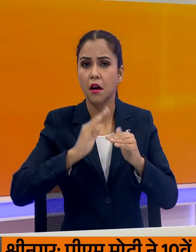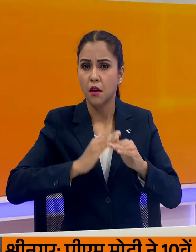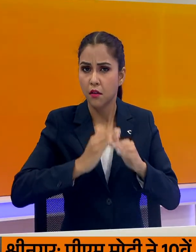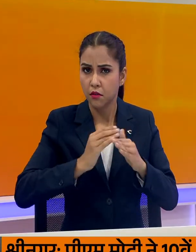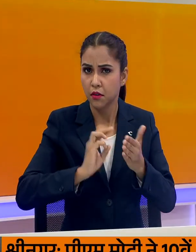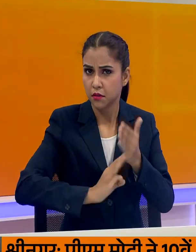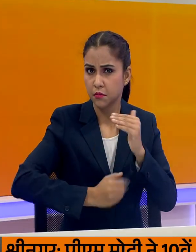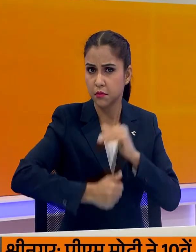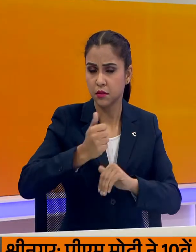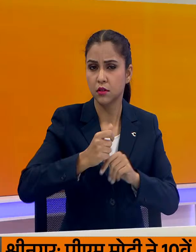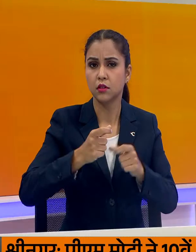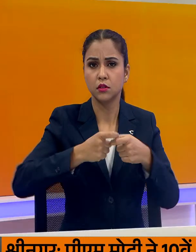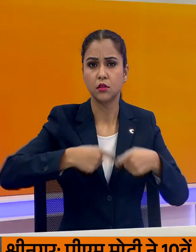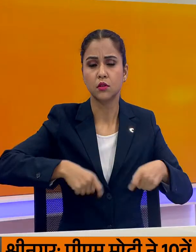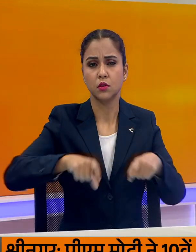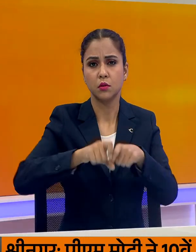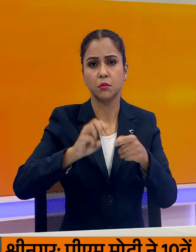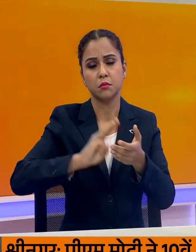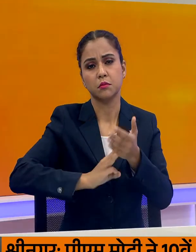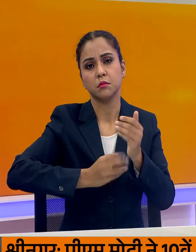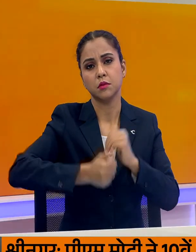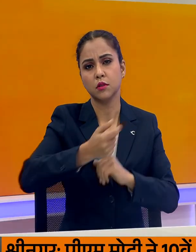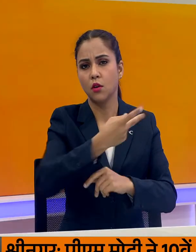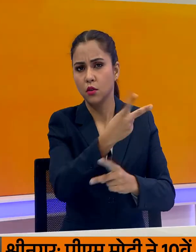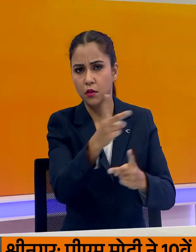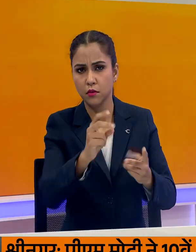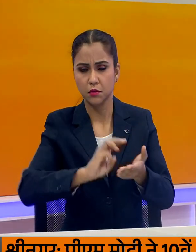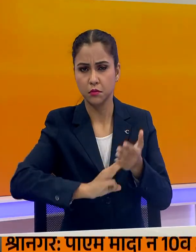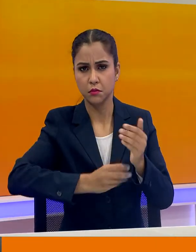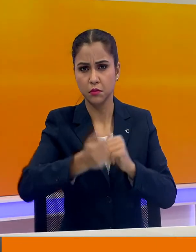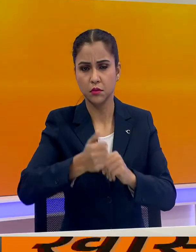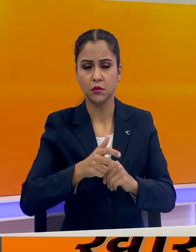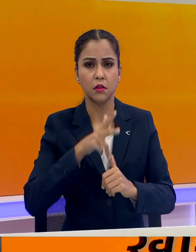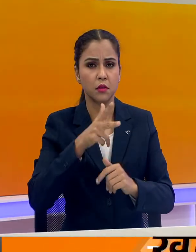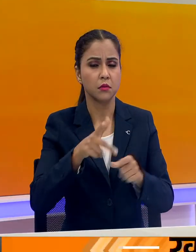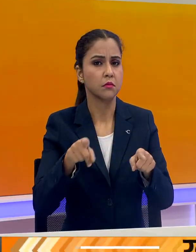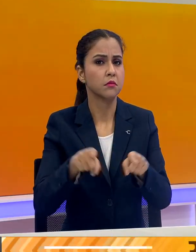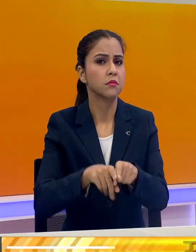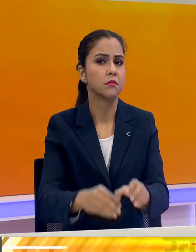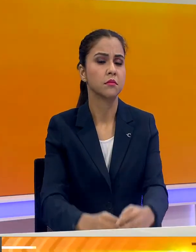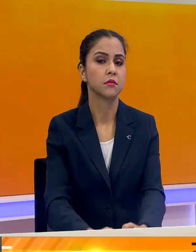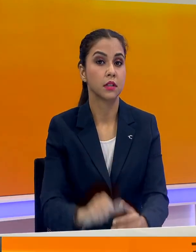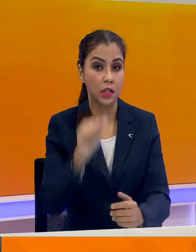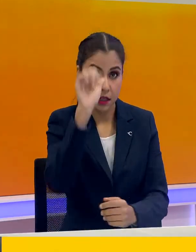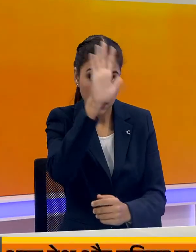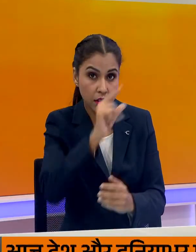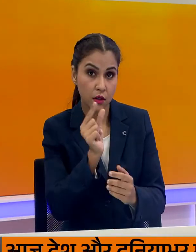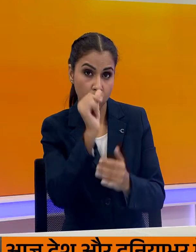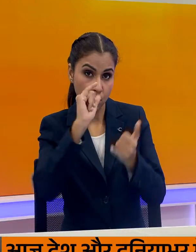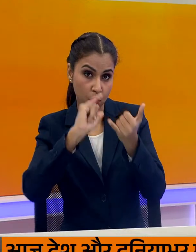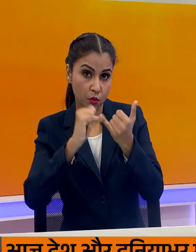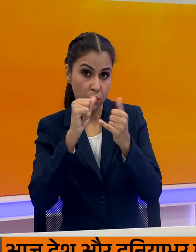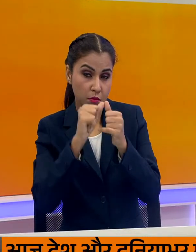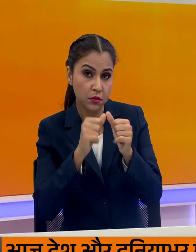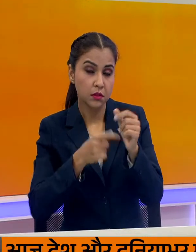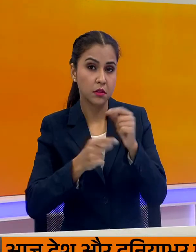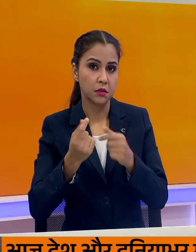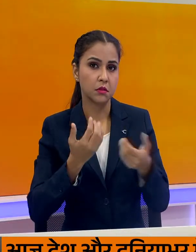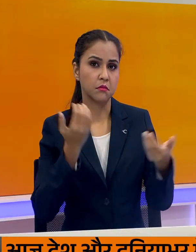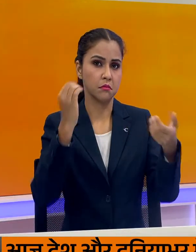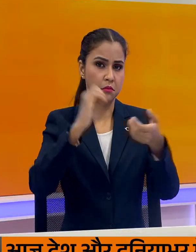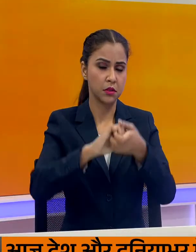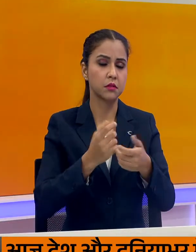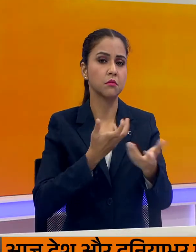Commerce and Industry Minister. All aspects of, various aspects of India-US comprehensive strategic partnership